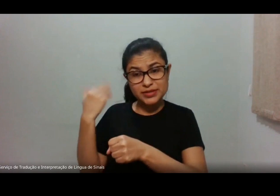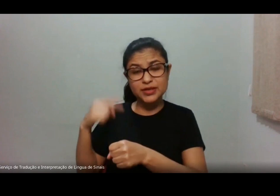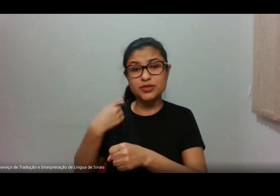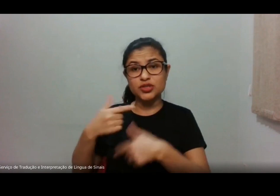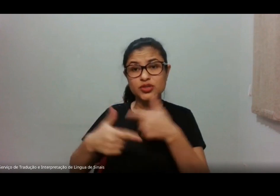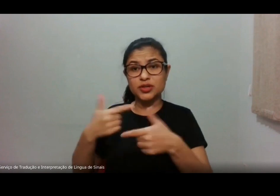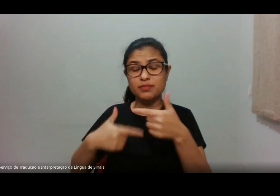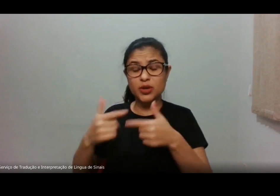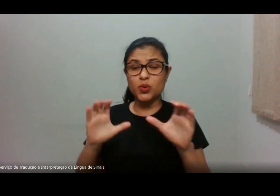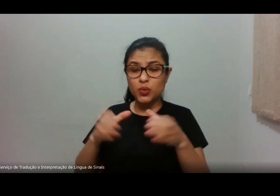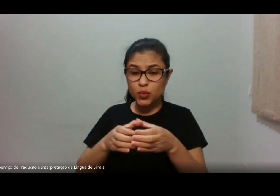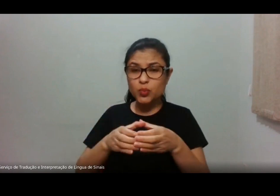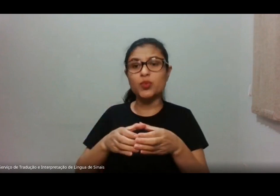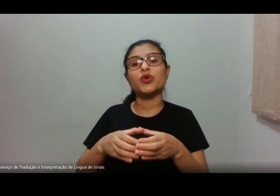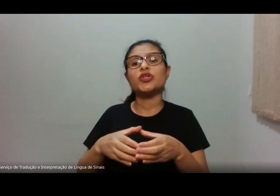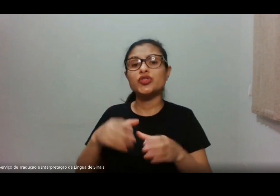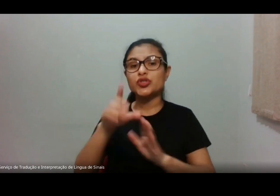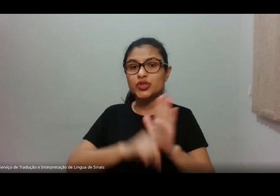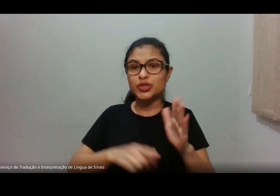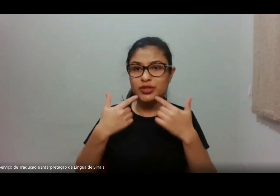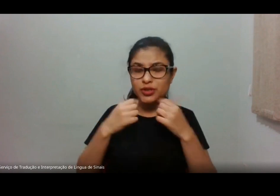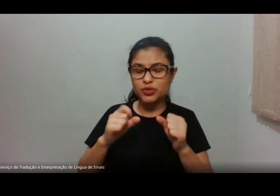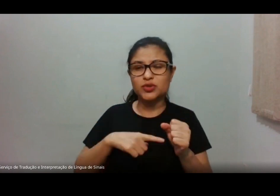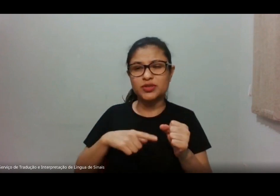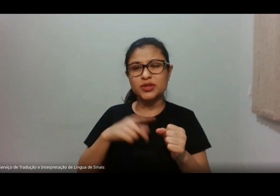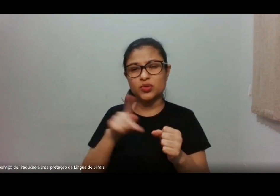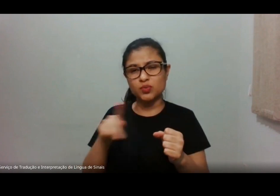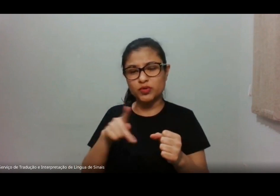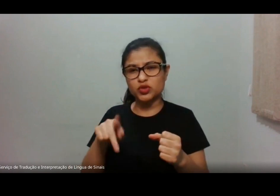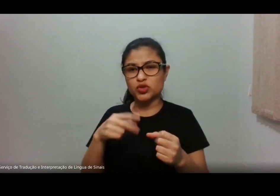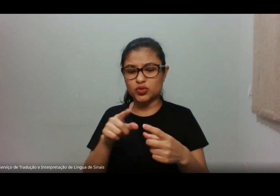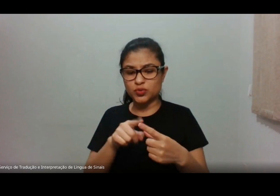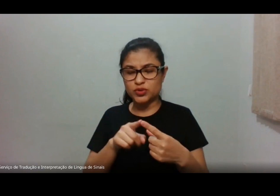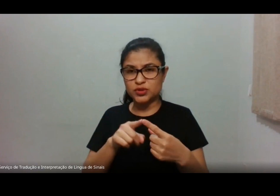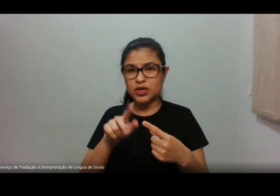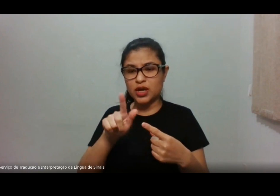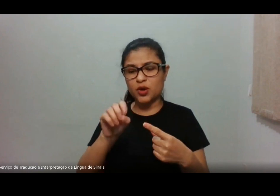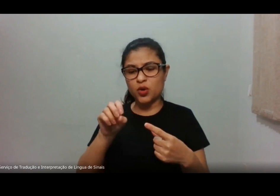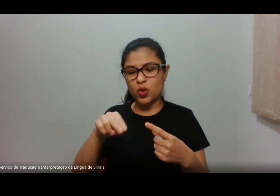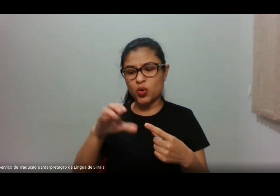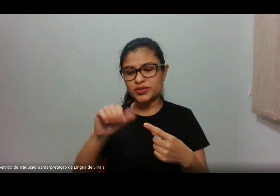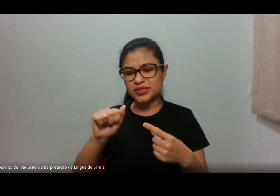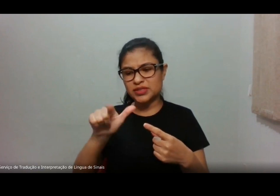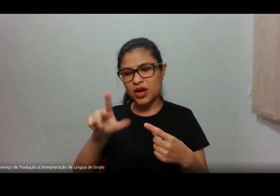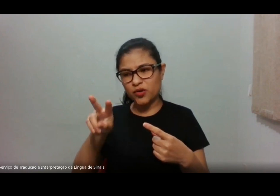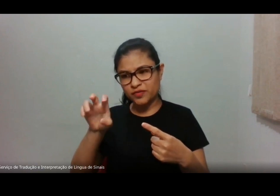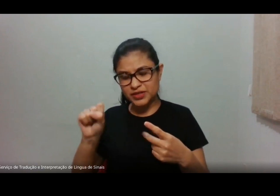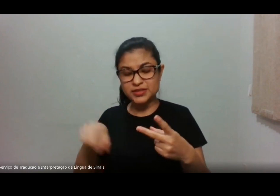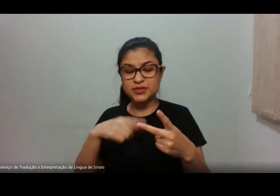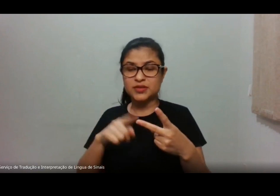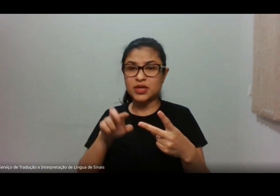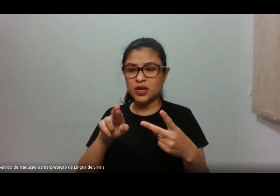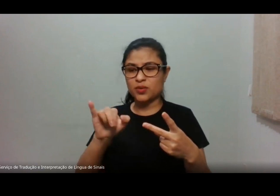direitos linguísticos. E nesse grupo há dois docentes, a Jael Sânera Gonçalves e o